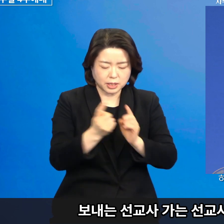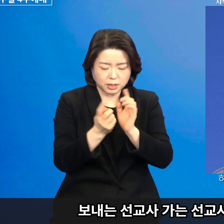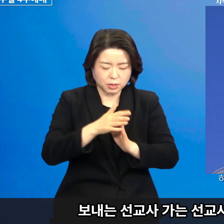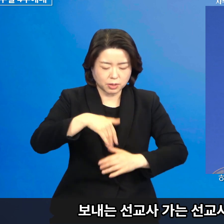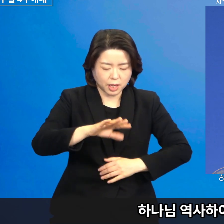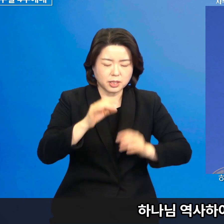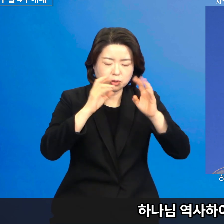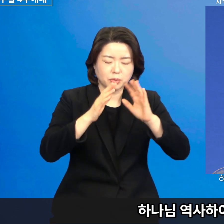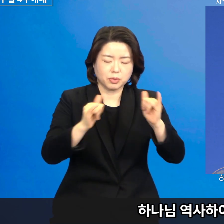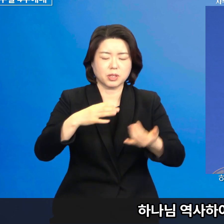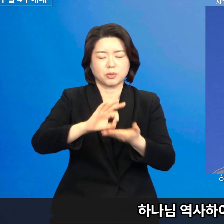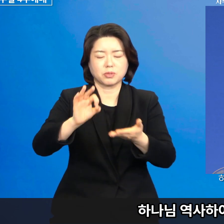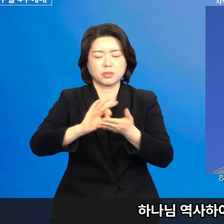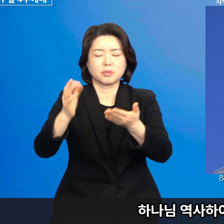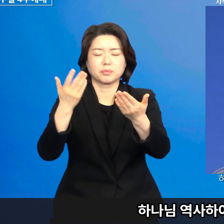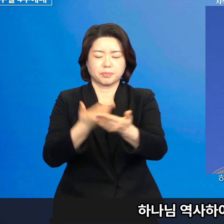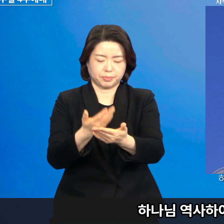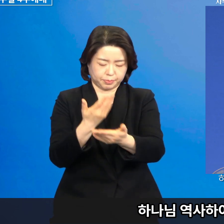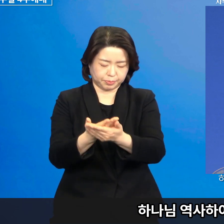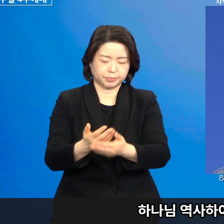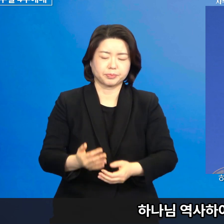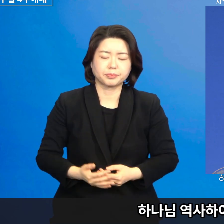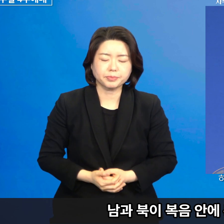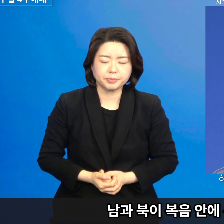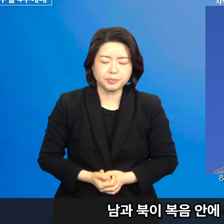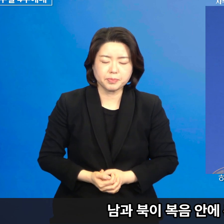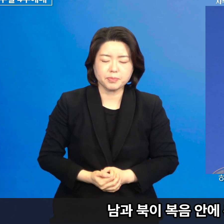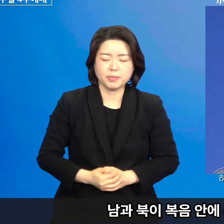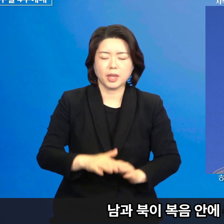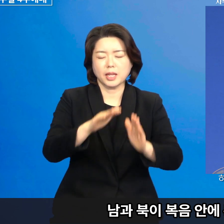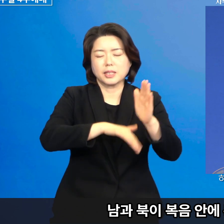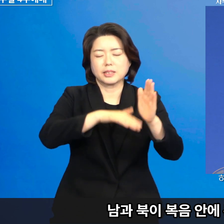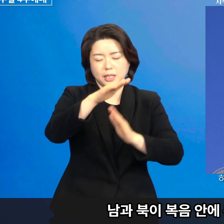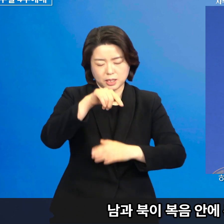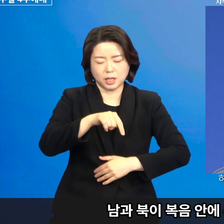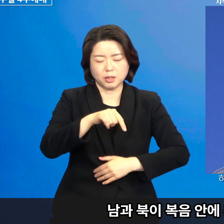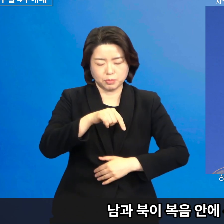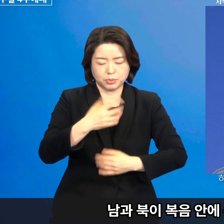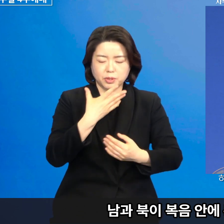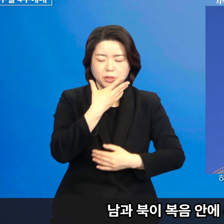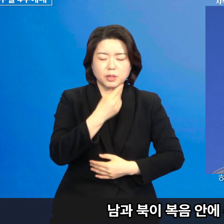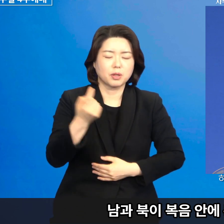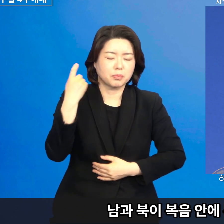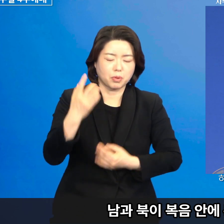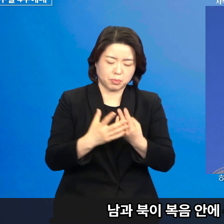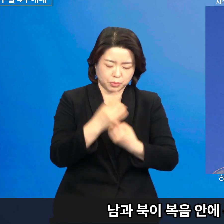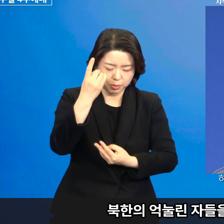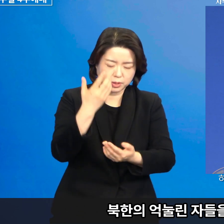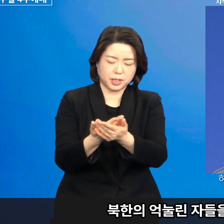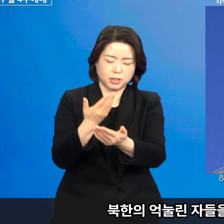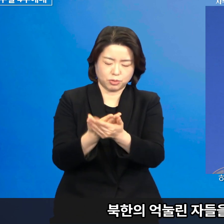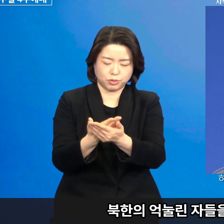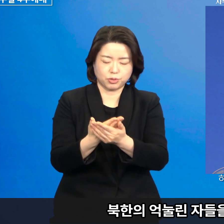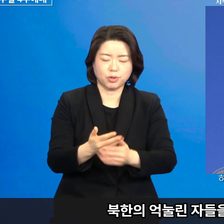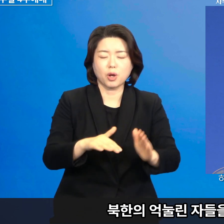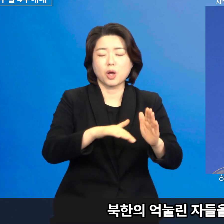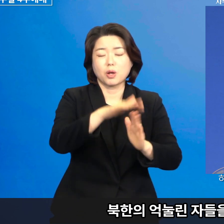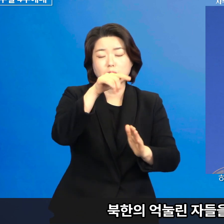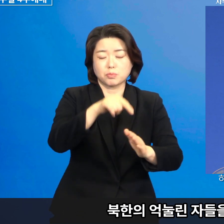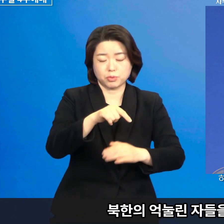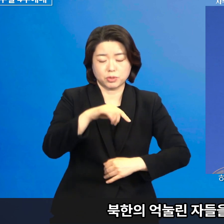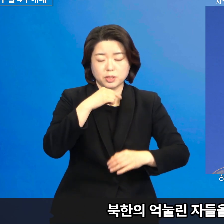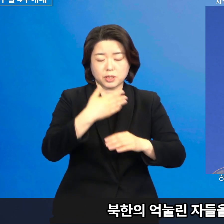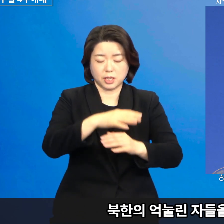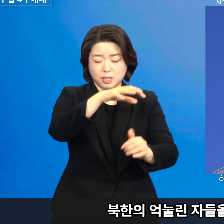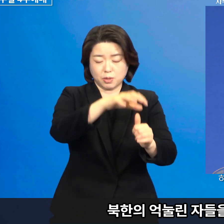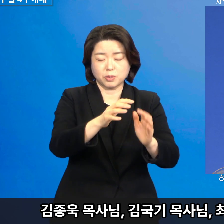수 있도록 하나님 역사하여 주시옵소서. 남과 북이 복음 안에 통일되게 해주셔서 북한의 억눌린 자들을